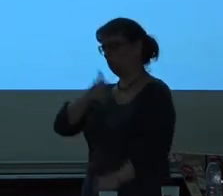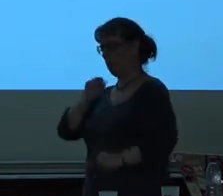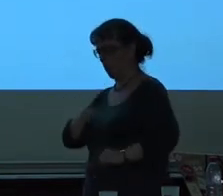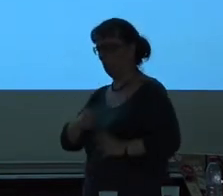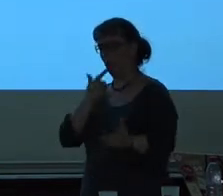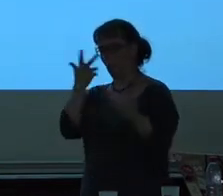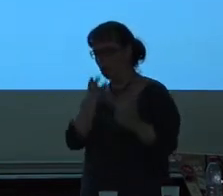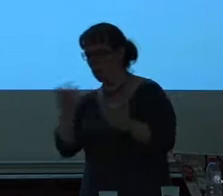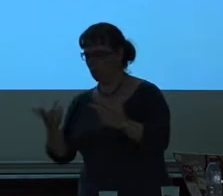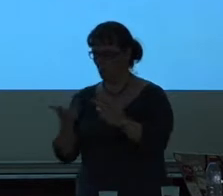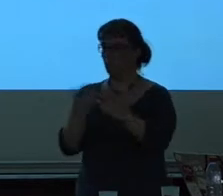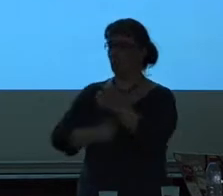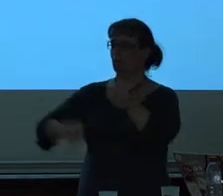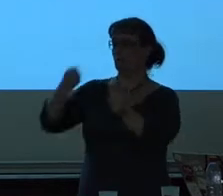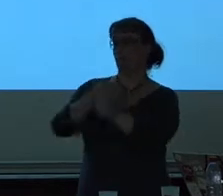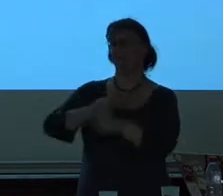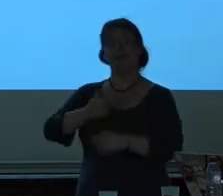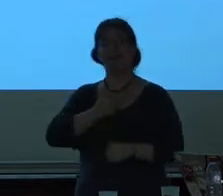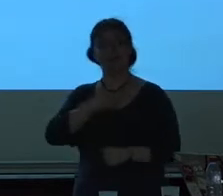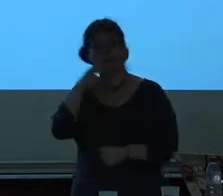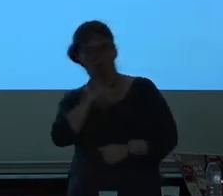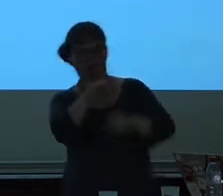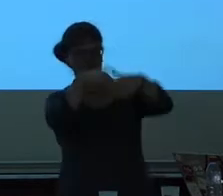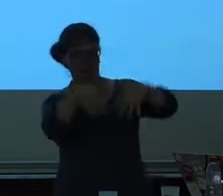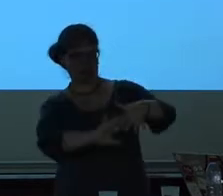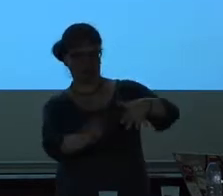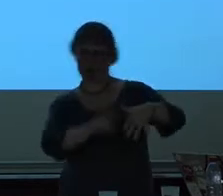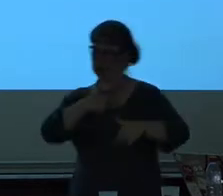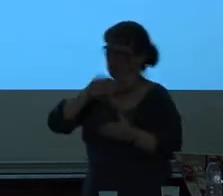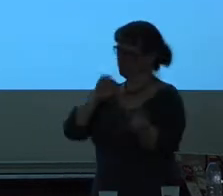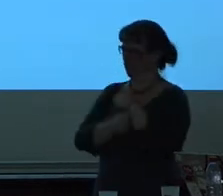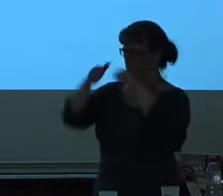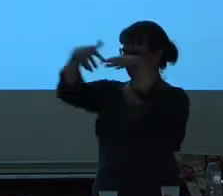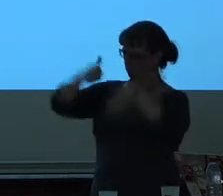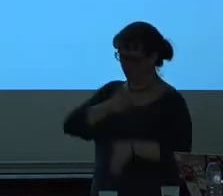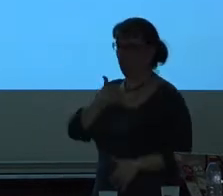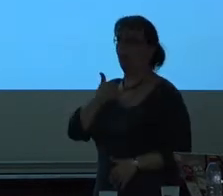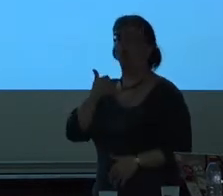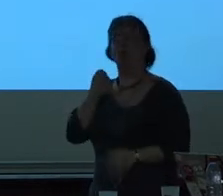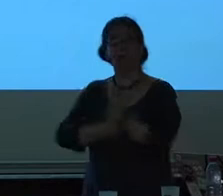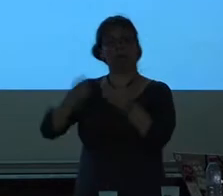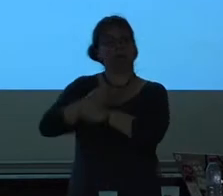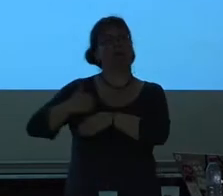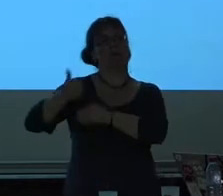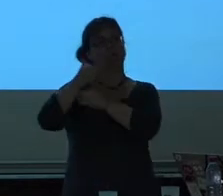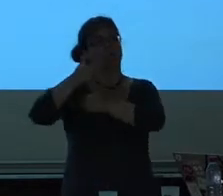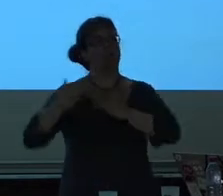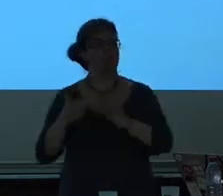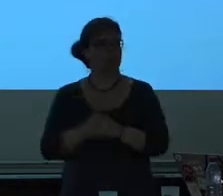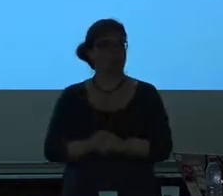de ça, de ça, de ça, de ça, parce que telle architecture et tout. » Et donc là, il va créer le framework. Et donc on a souvent